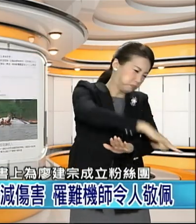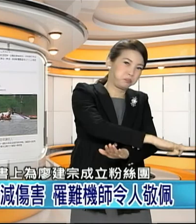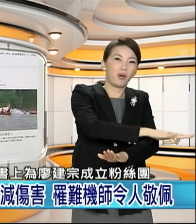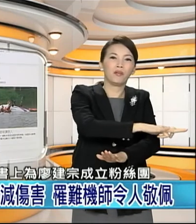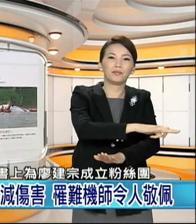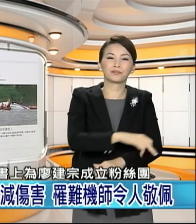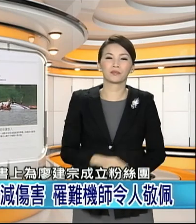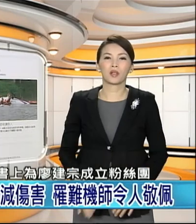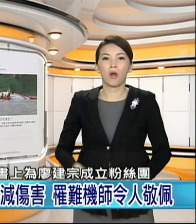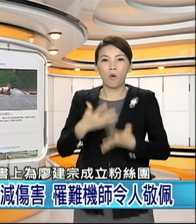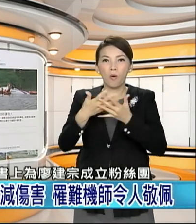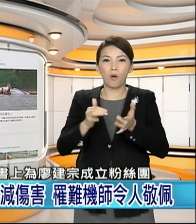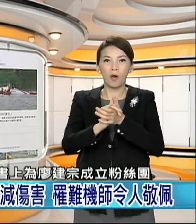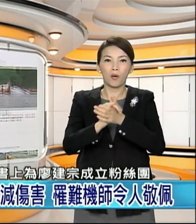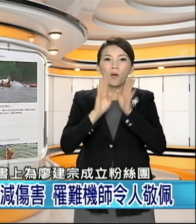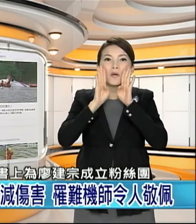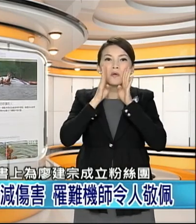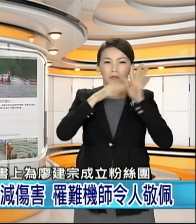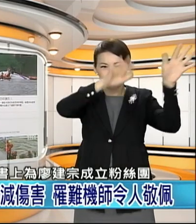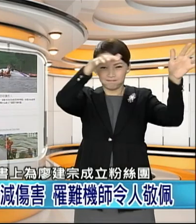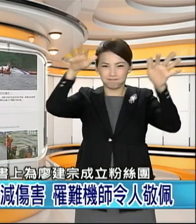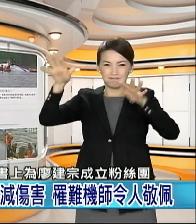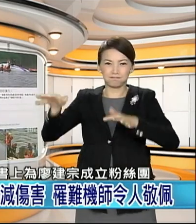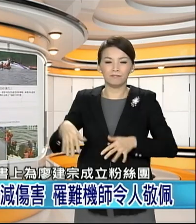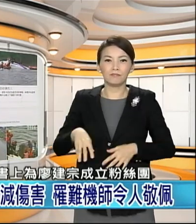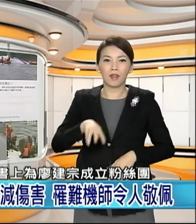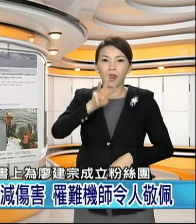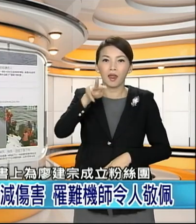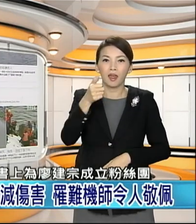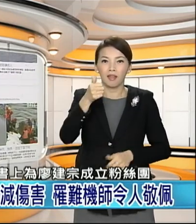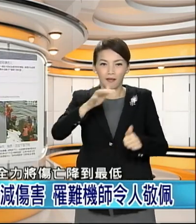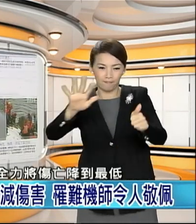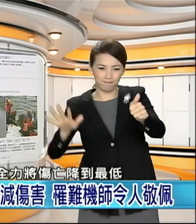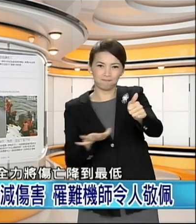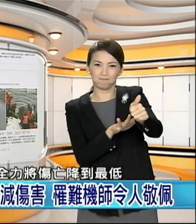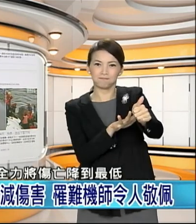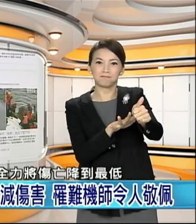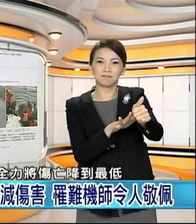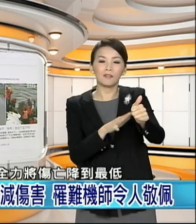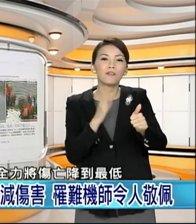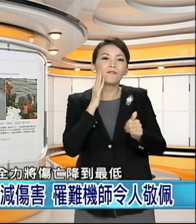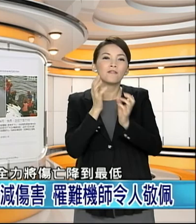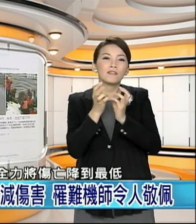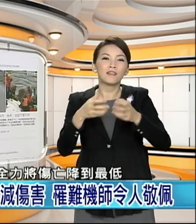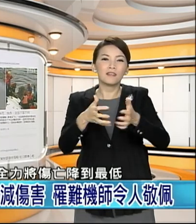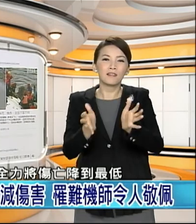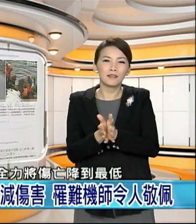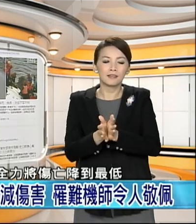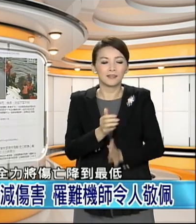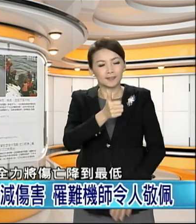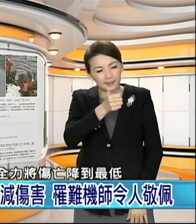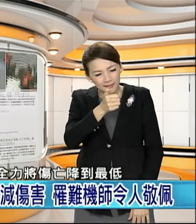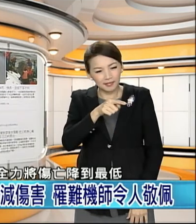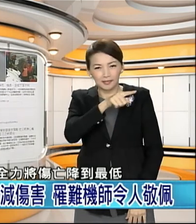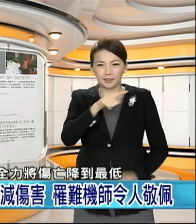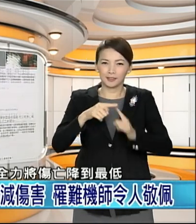上为廖建宗成立了粉丝团，感谢他尽全力将伤亡降到最